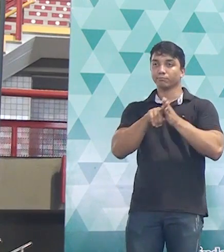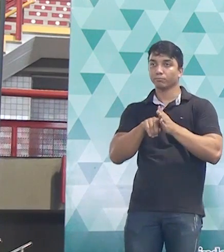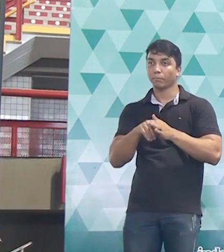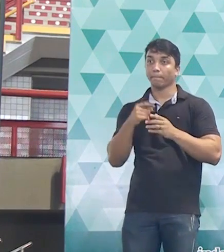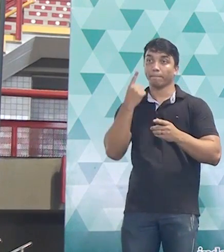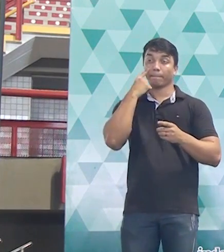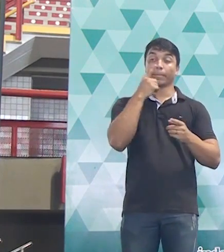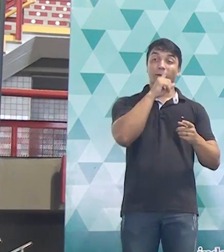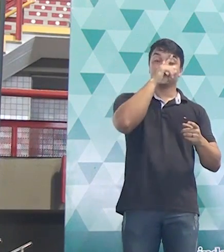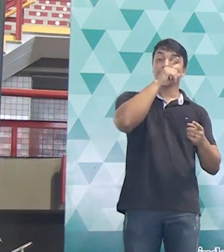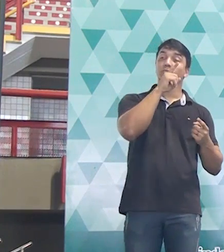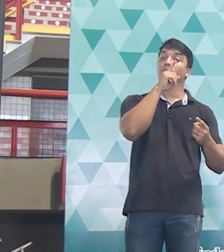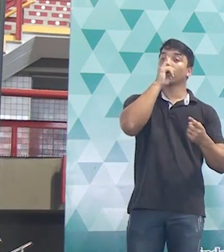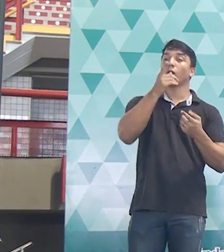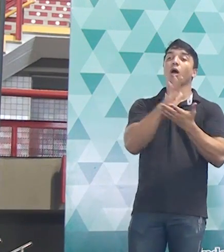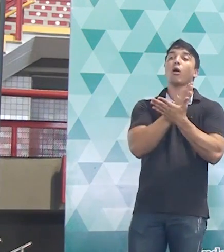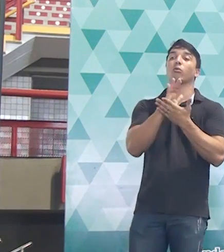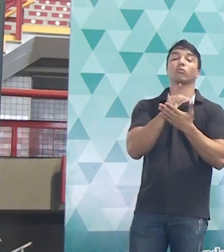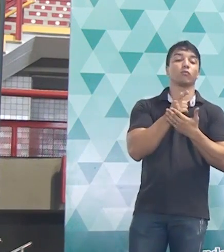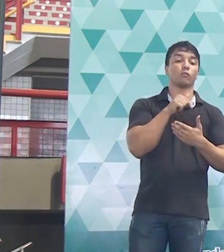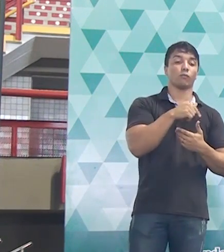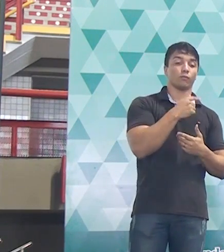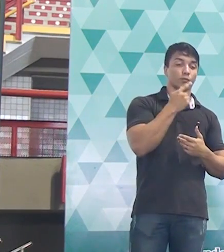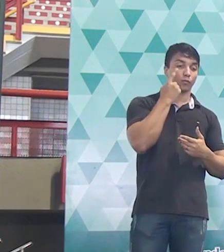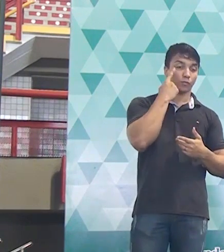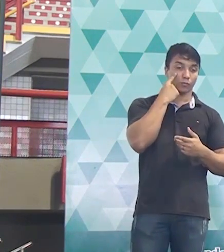sais, indicou ao fazendeiro